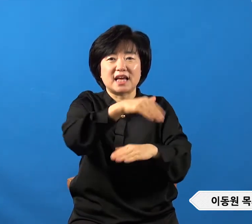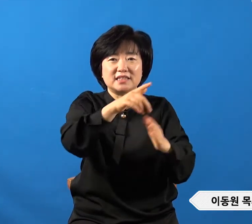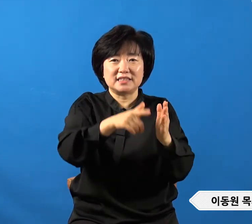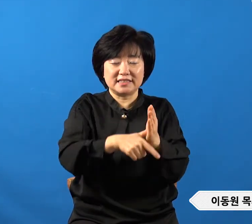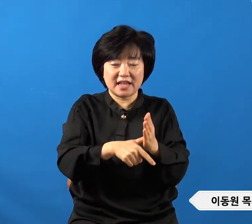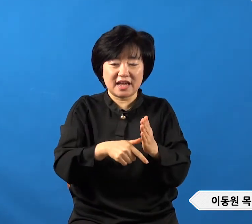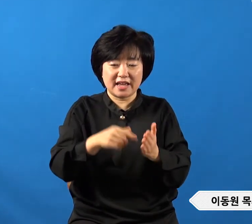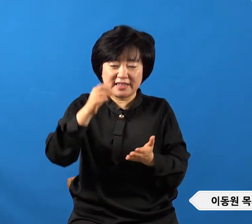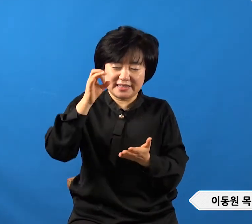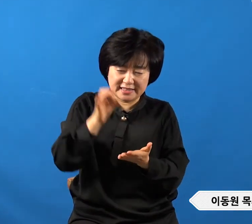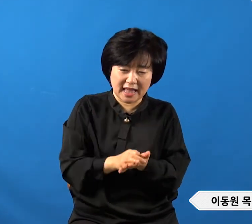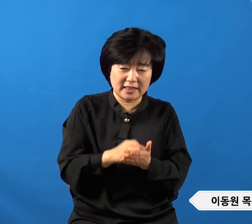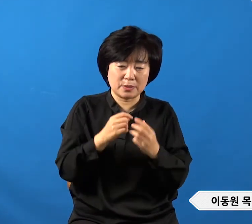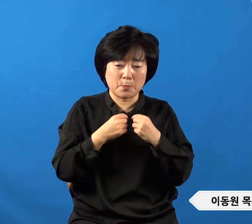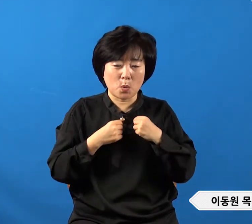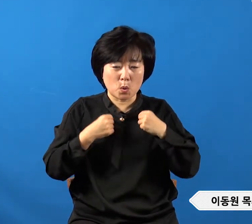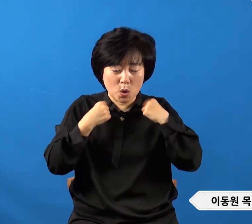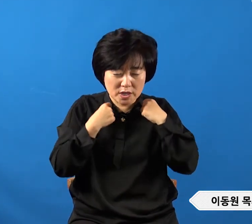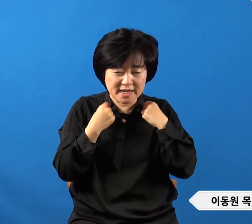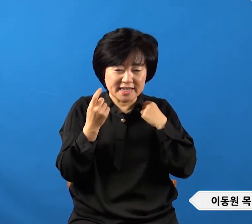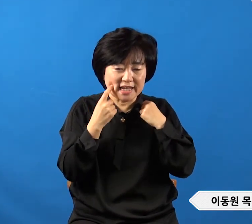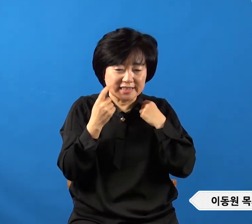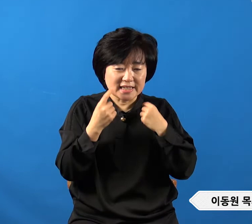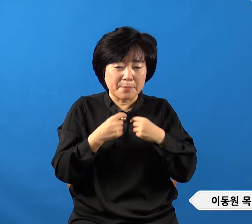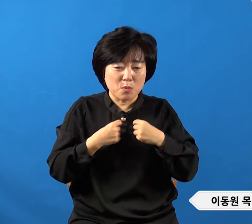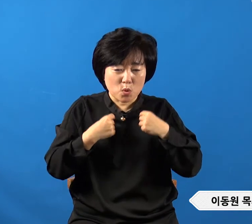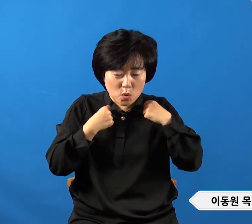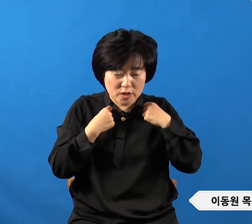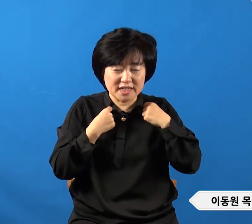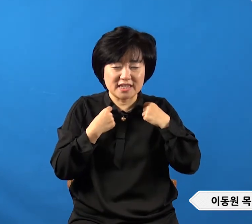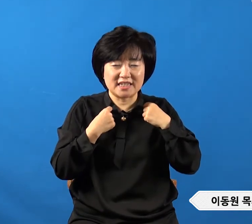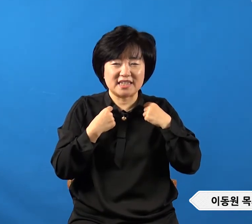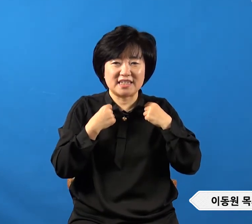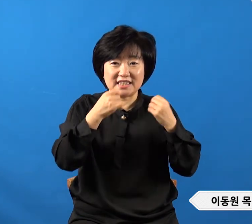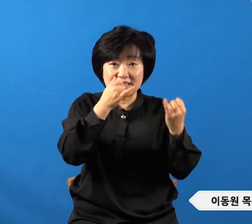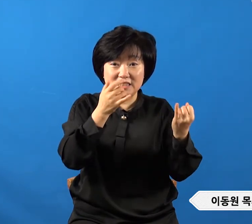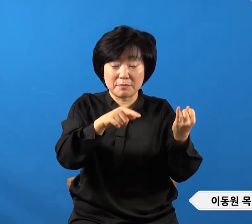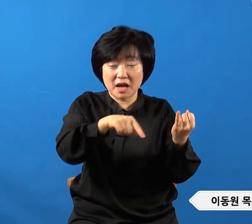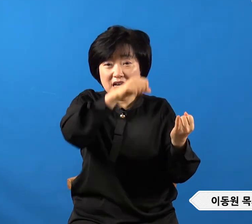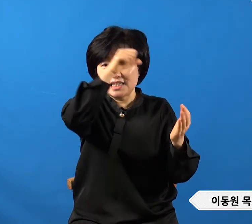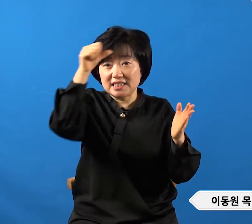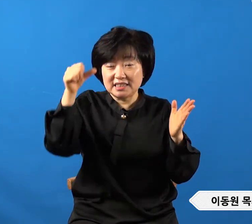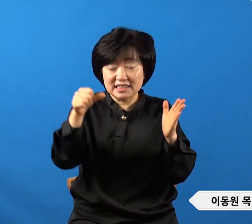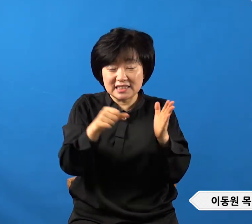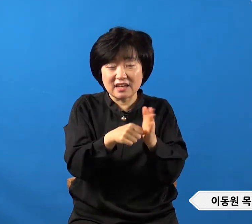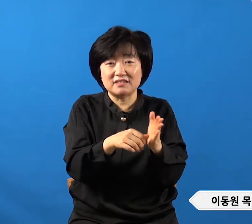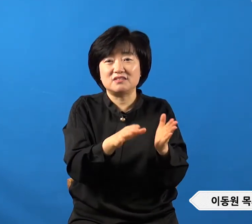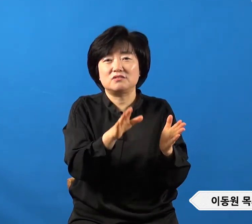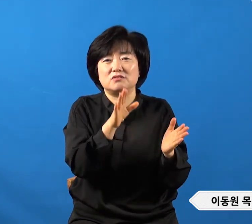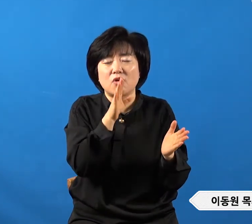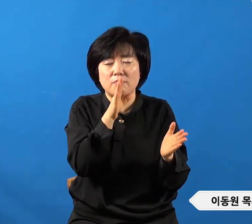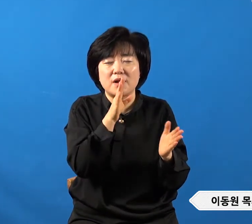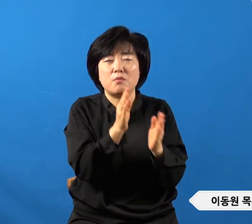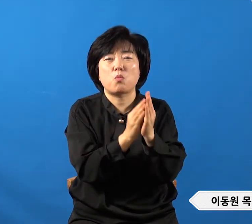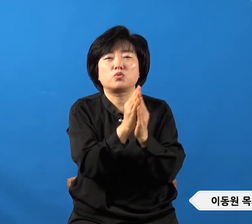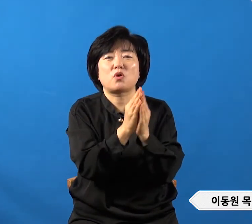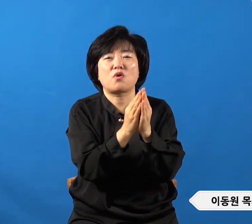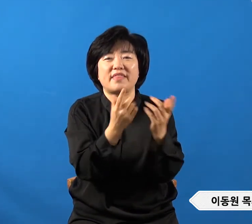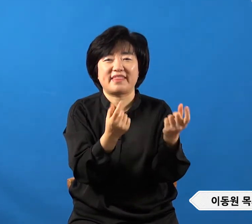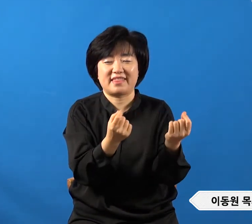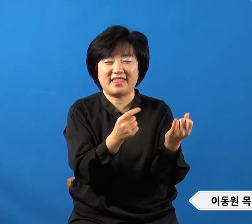때 비록 싸구려 목걸이, 가짜 목걸이를 하고 다녔지만 그녀의 인생만은 진짜